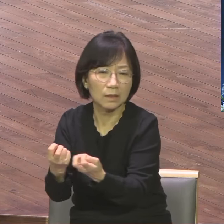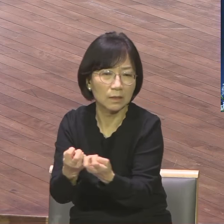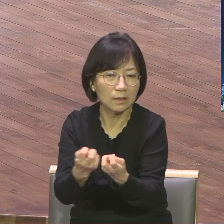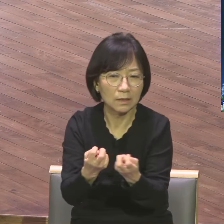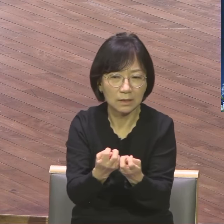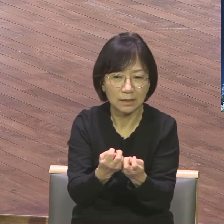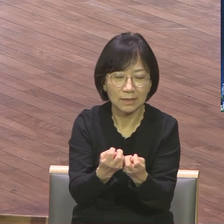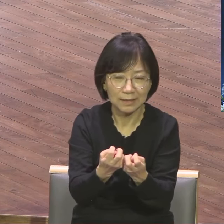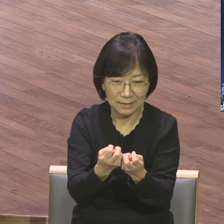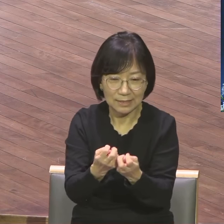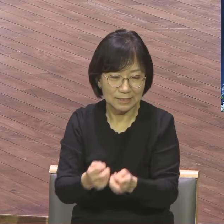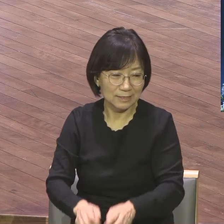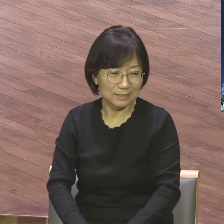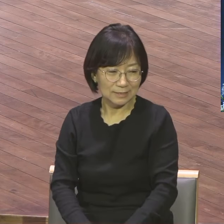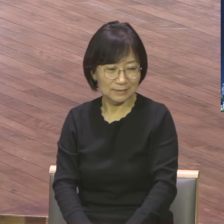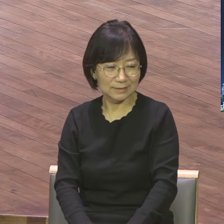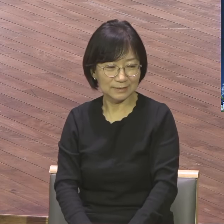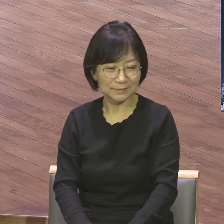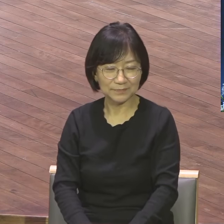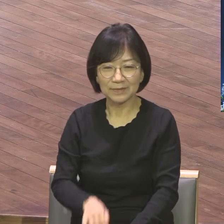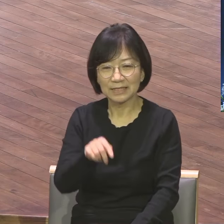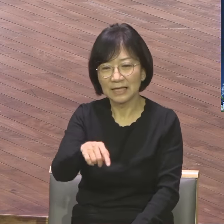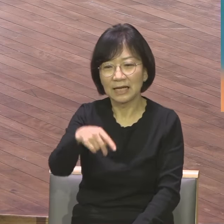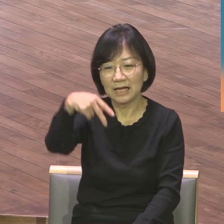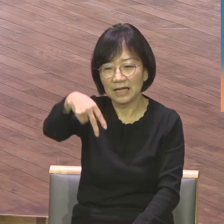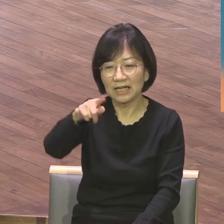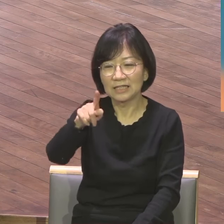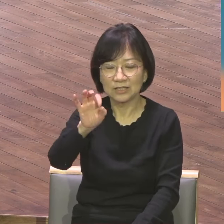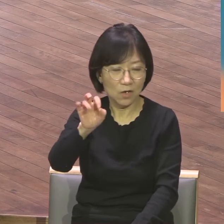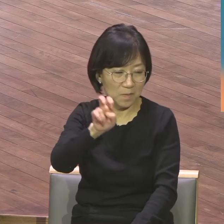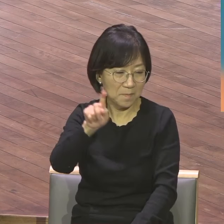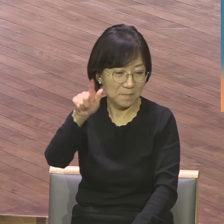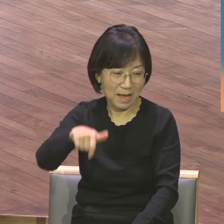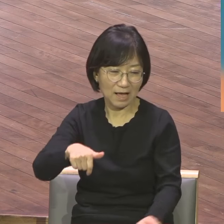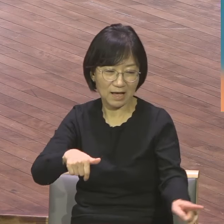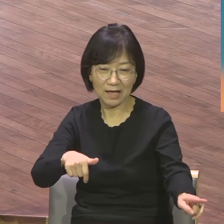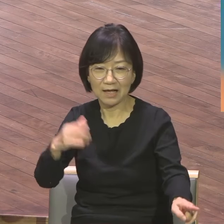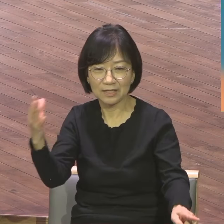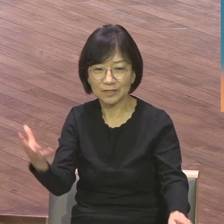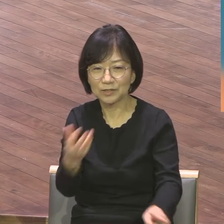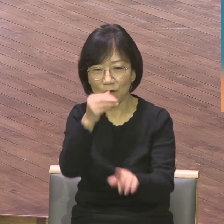만드셨는데 그곳이 바로 성막입니다. 그 성막 안에